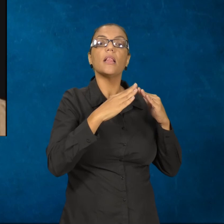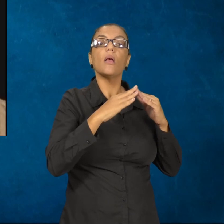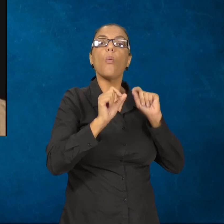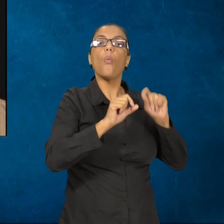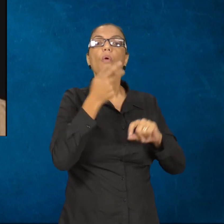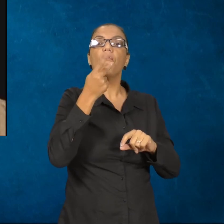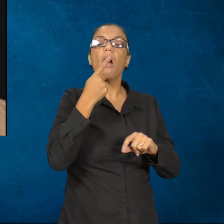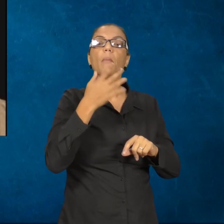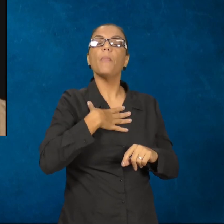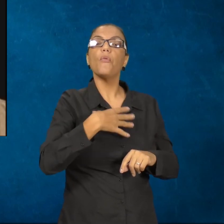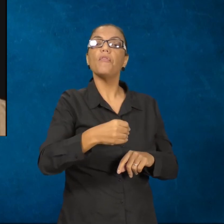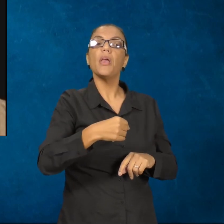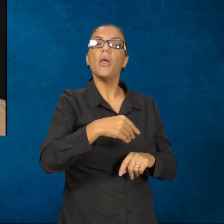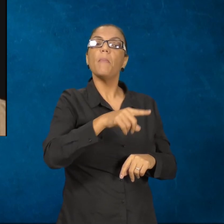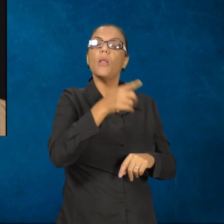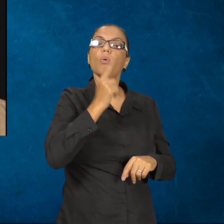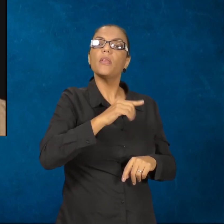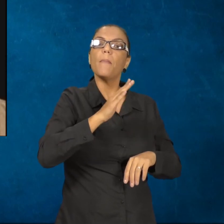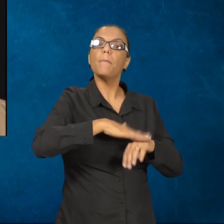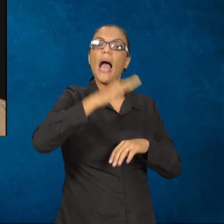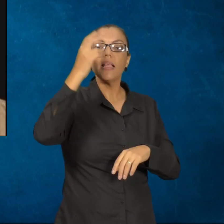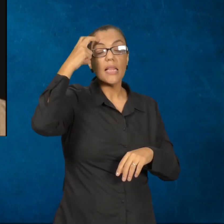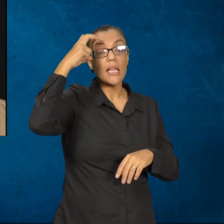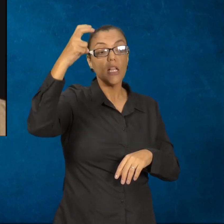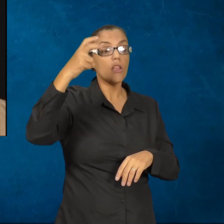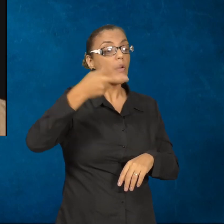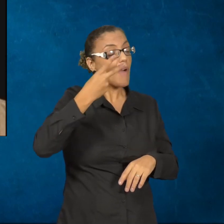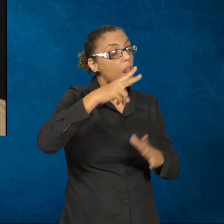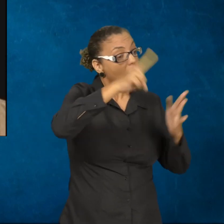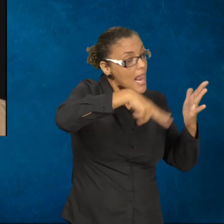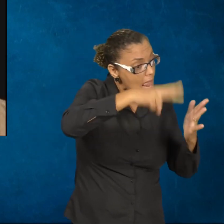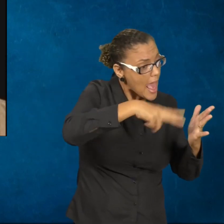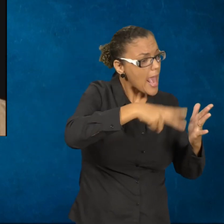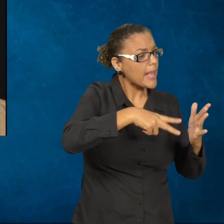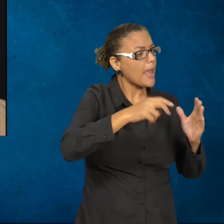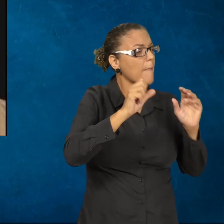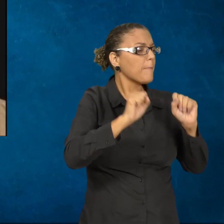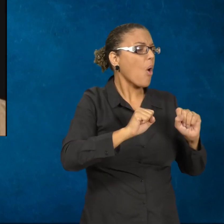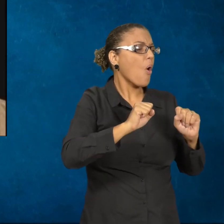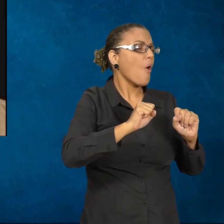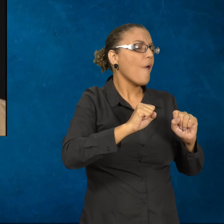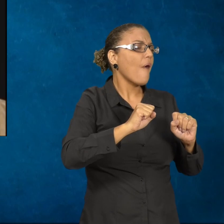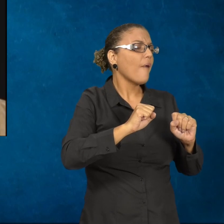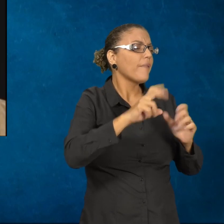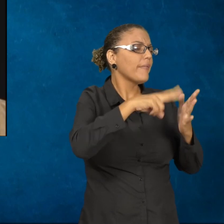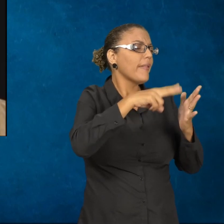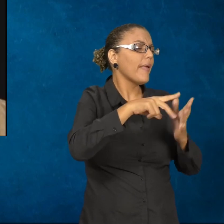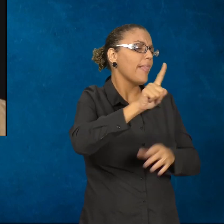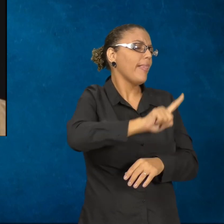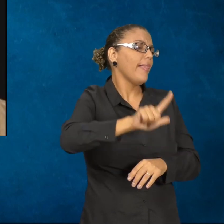inteligente? Leia! Nem que seja para ler Júlia, Bianca, Sabrina.